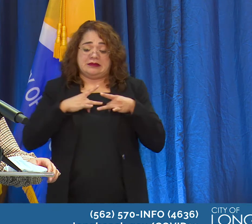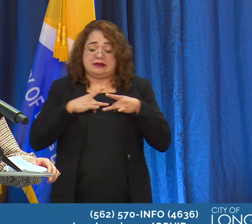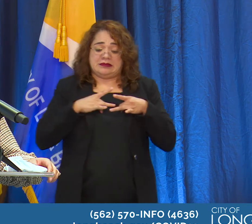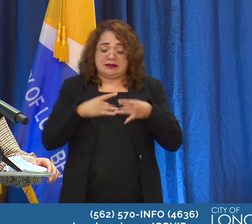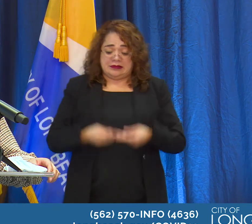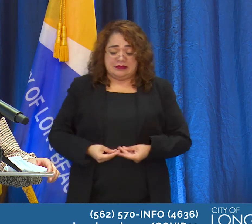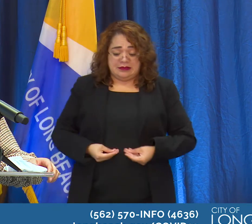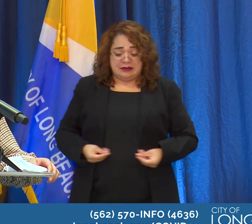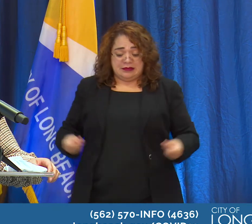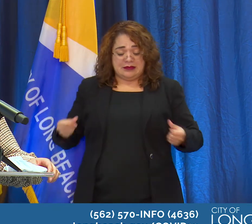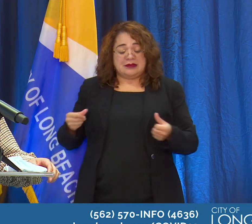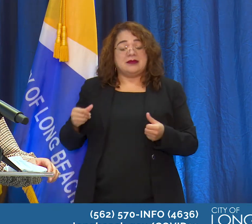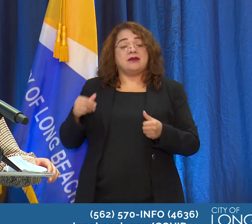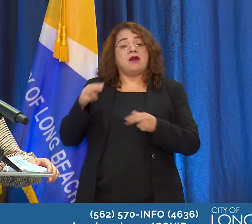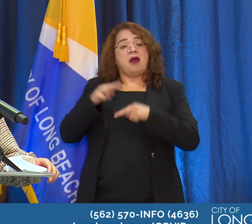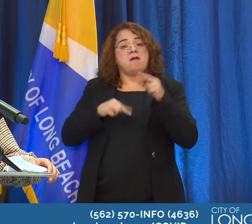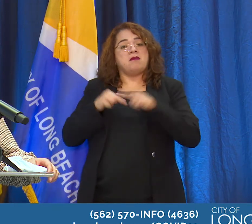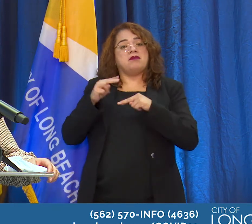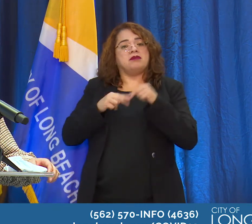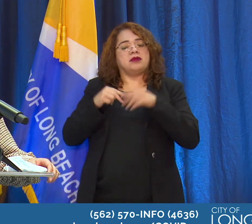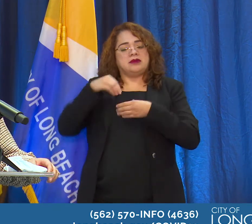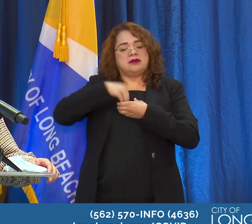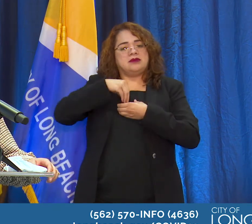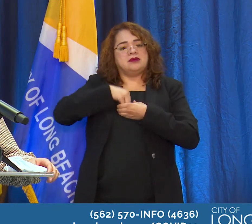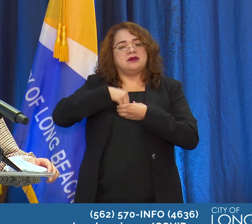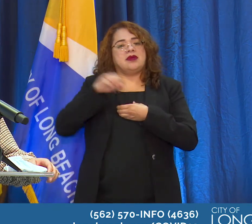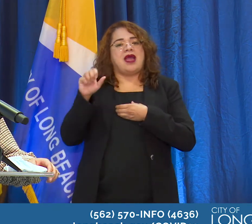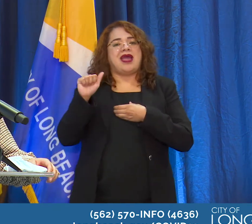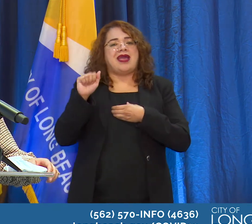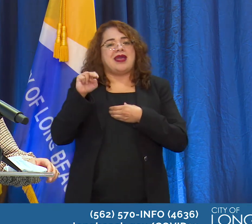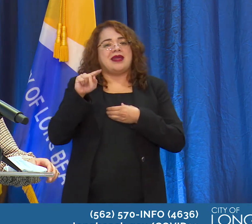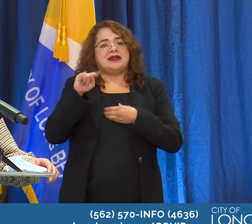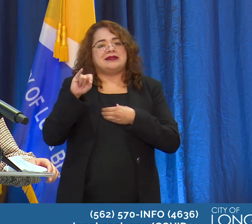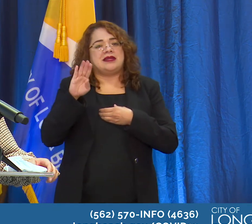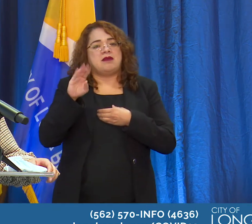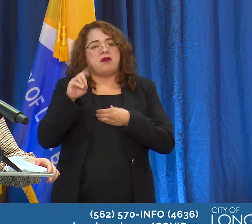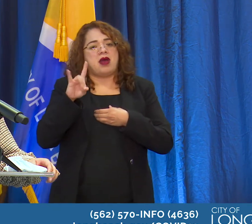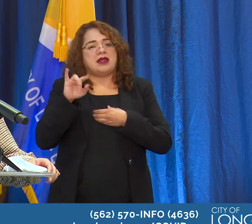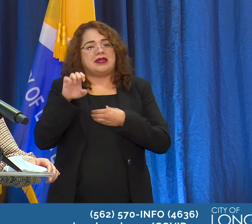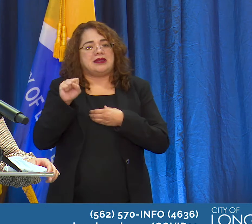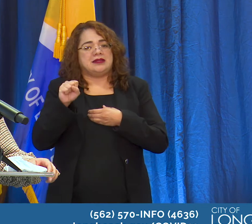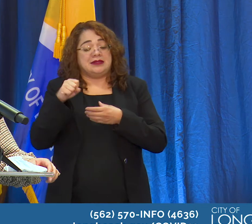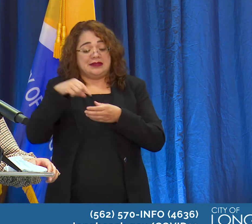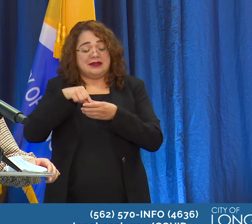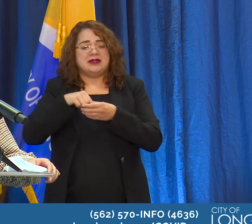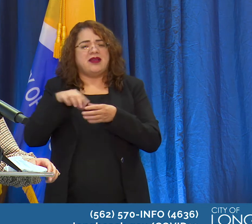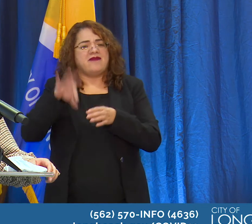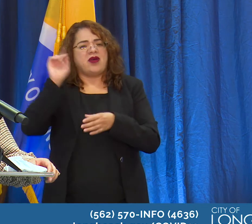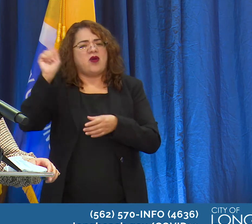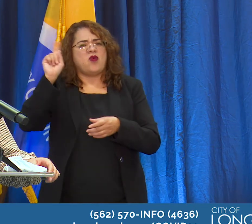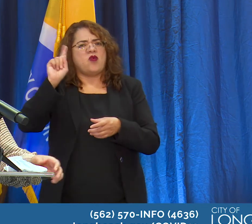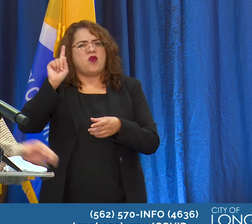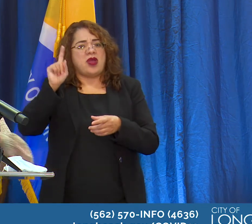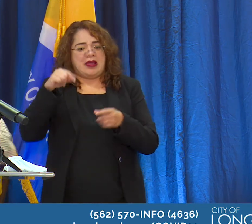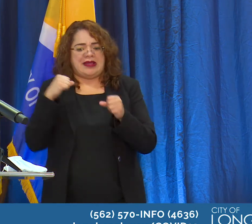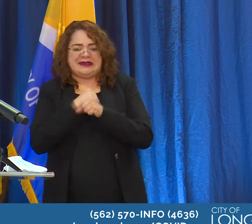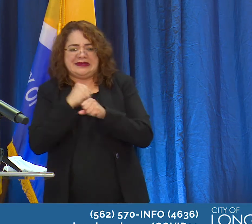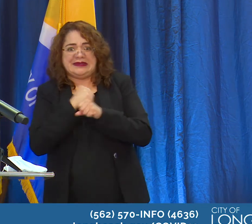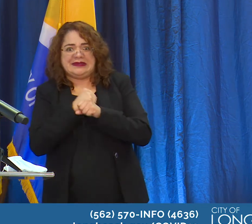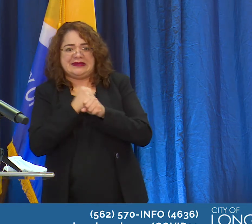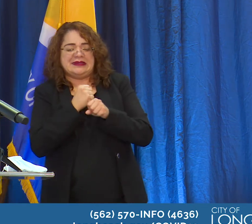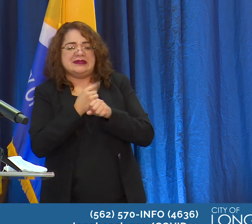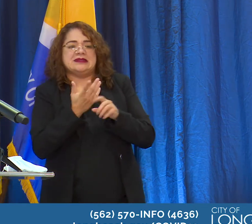de COVID-19 pueden tener anticuerpos especiales en su plasma que ayudarán a su sistema inmunológico